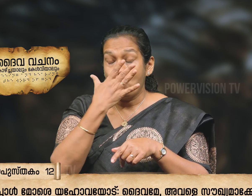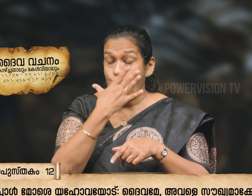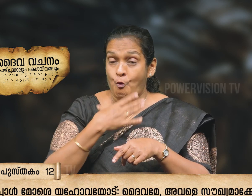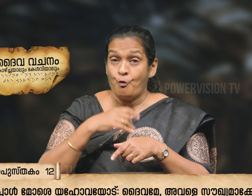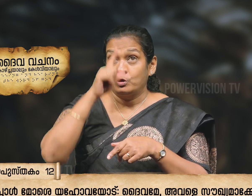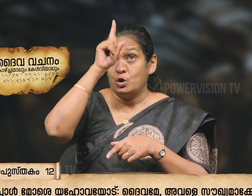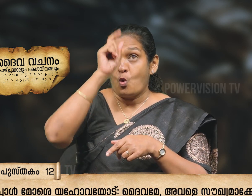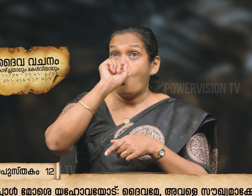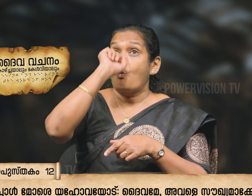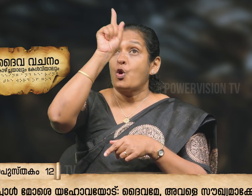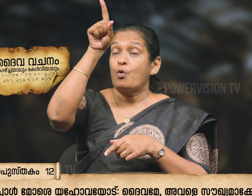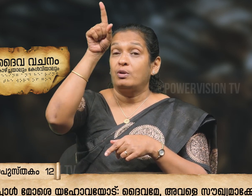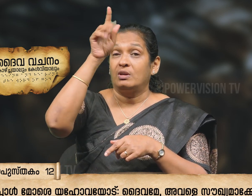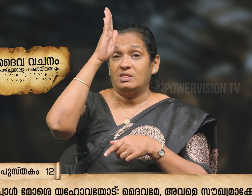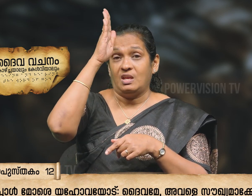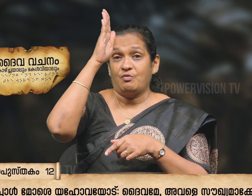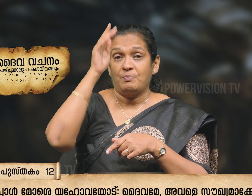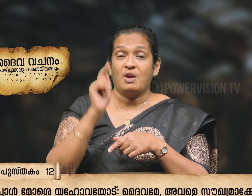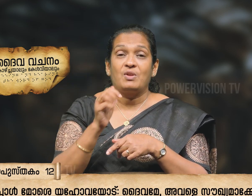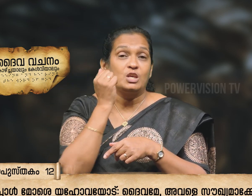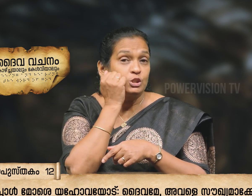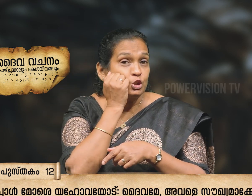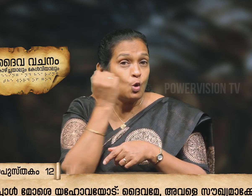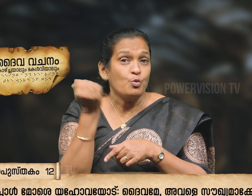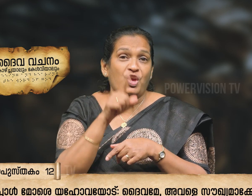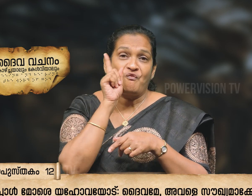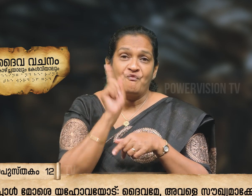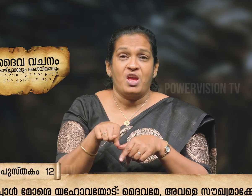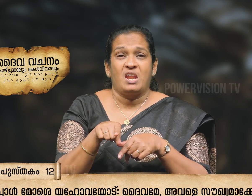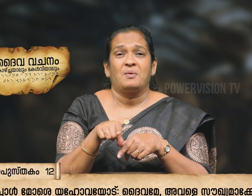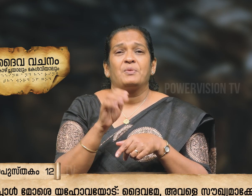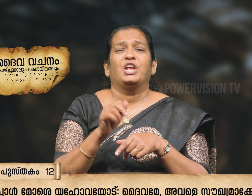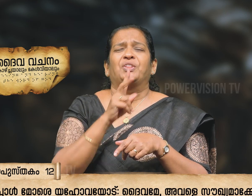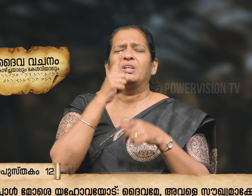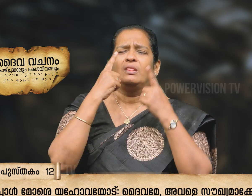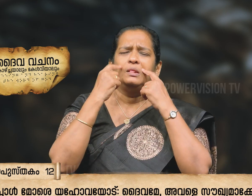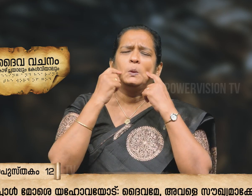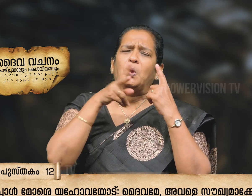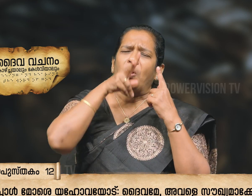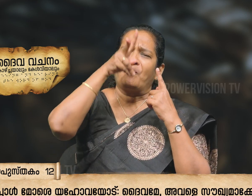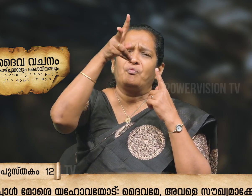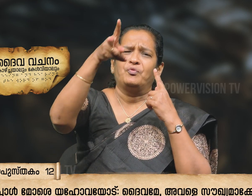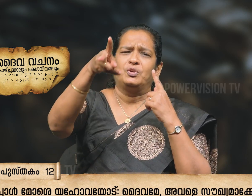മോശ യഹോവയോട്, ദൈവമേ, അവളെ സൗഖ്യമാക്കണമേ എന്ന് നിലവിളിച്ചു.